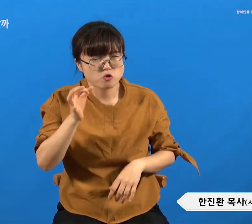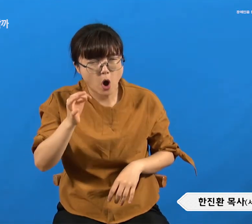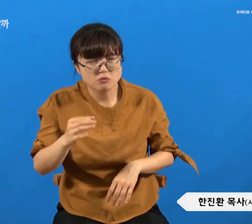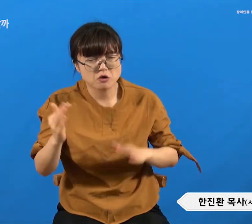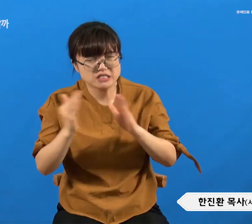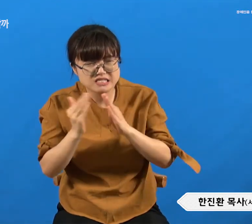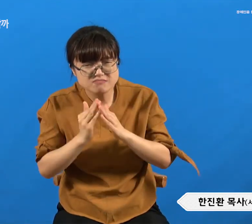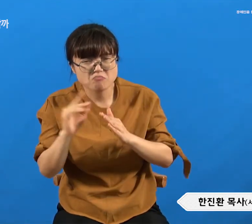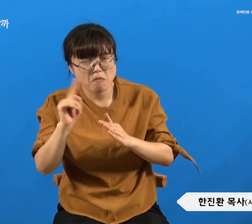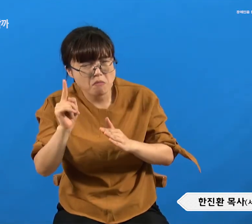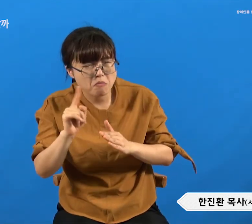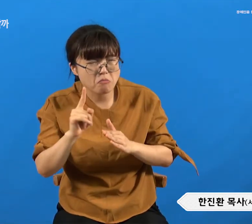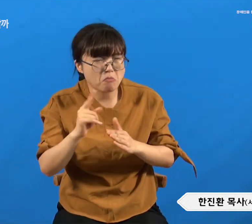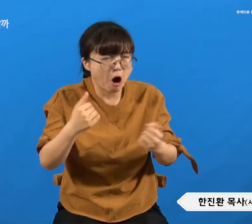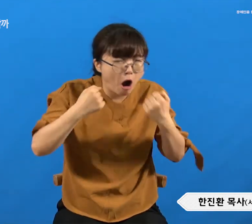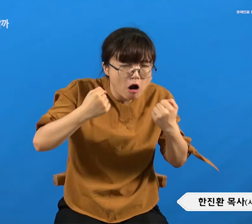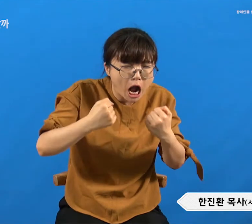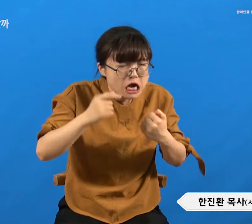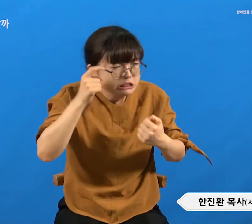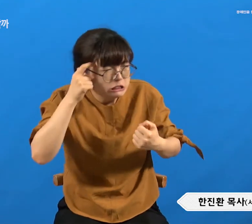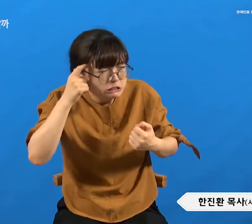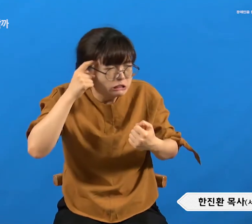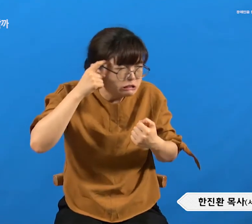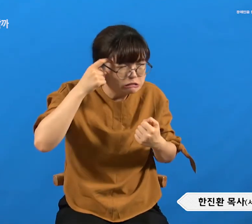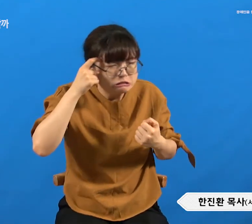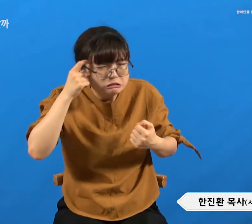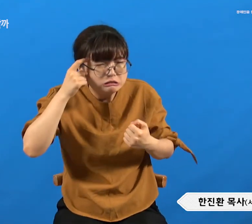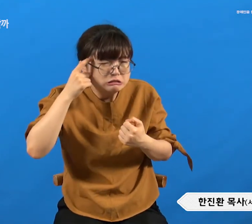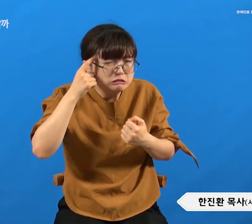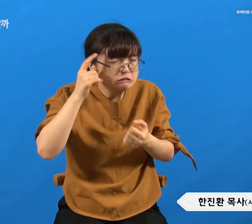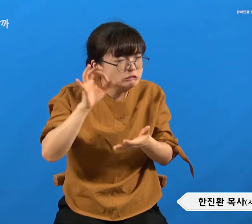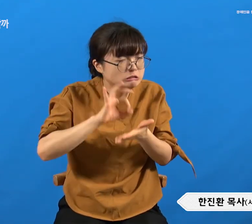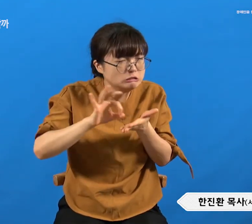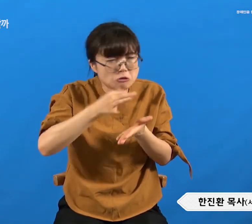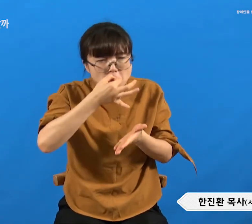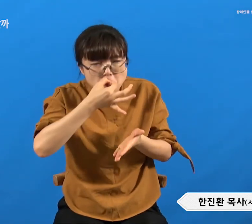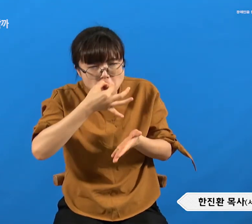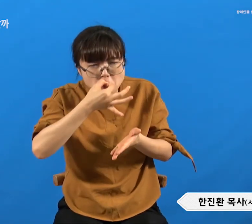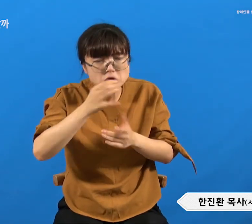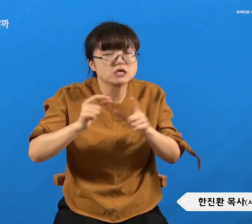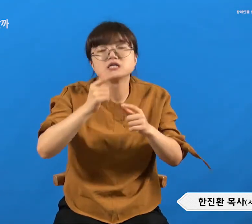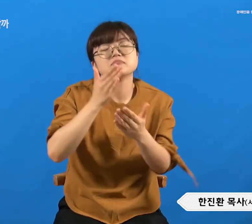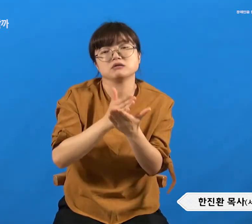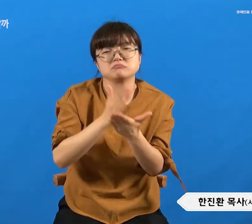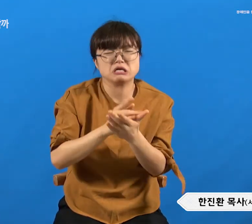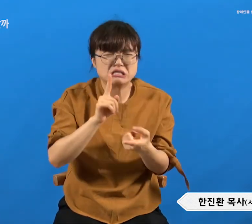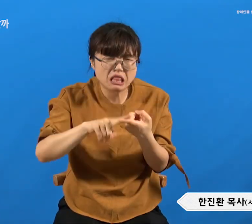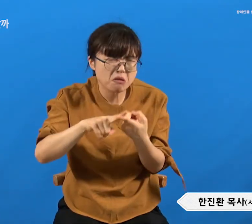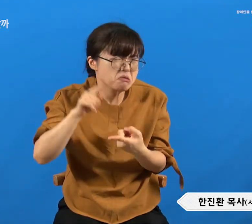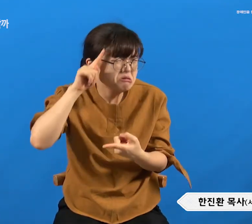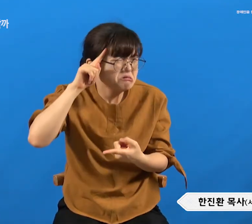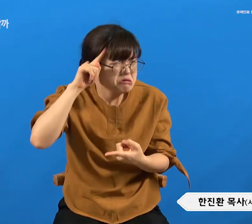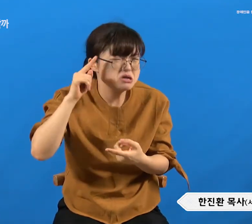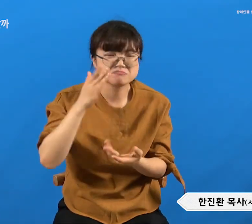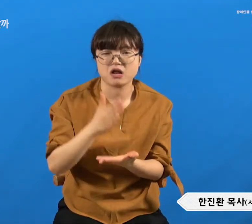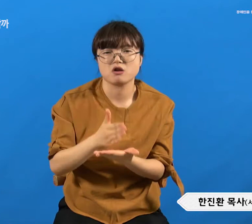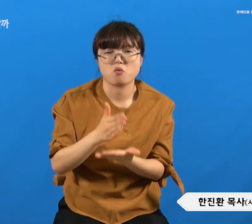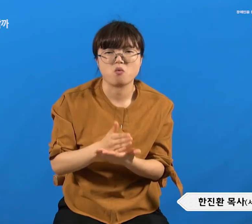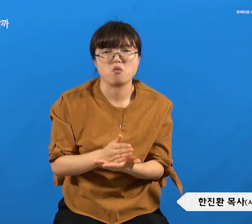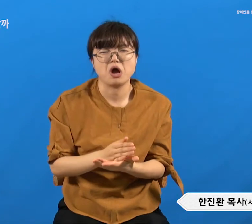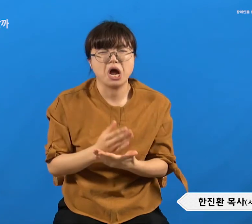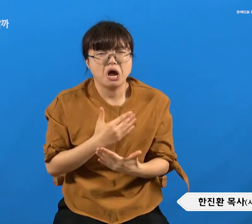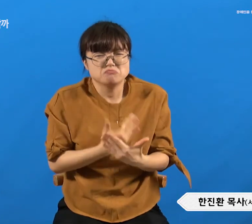것입니다. 너무 많은 코끼리 붙들고 욕심 부리지 마십시오. 그것 때문에 스트레스 받고